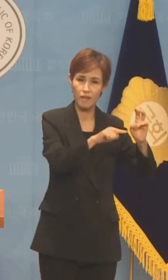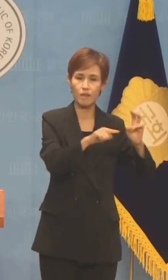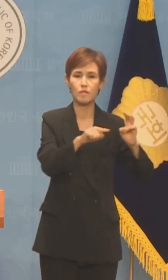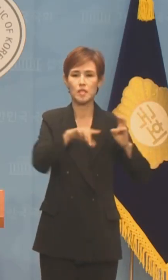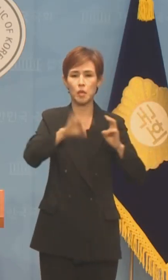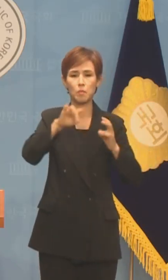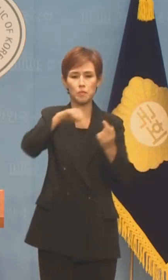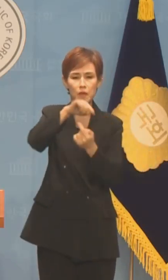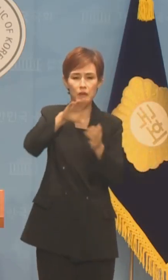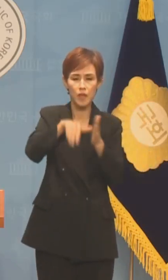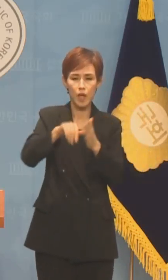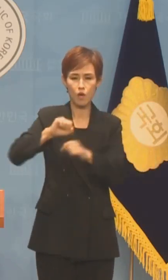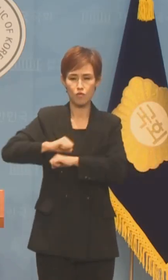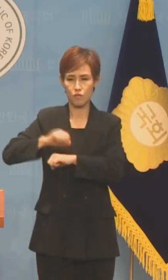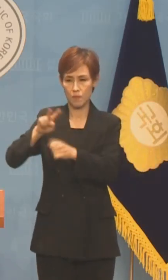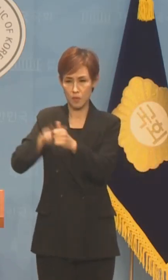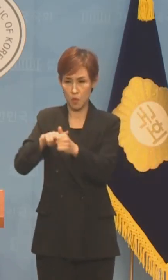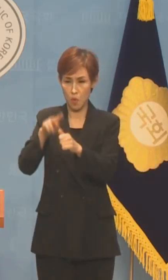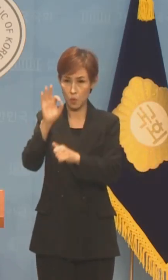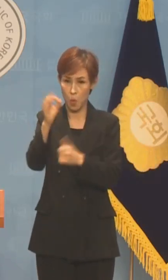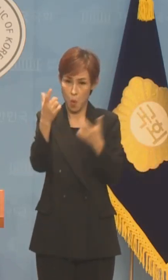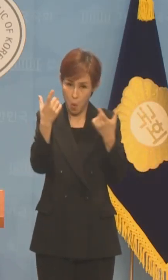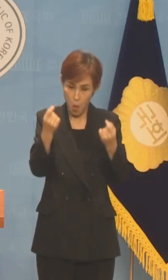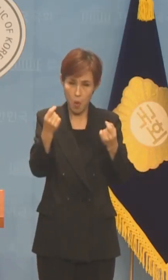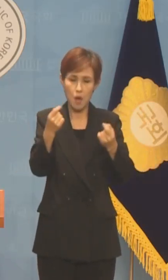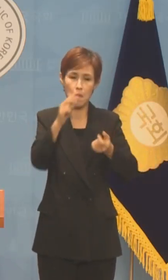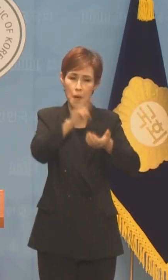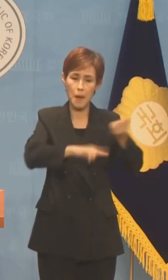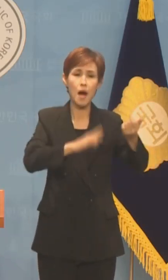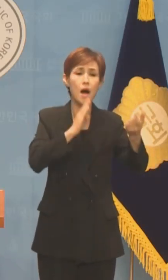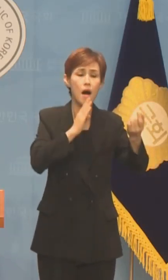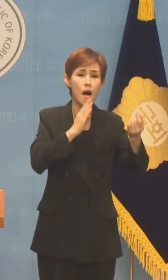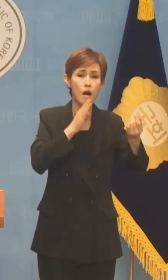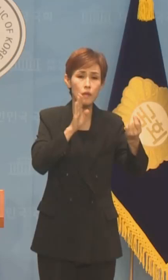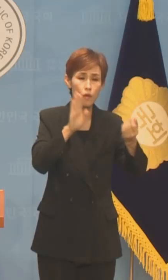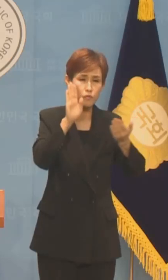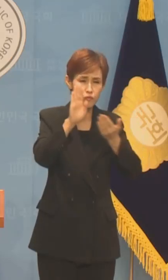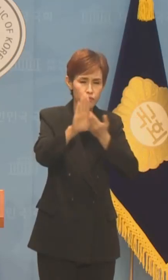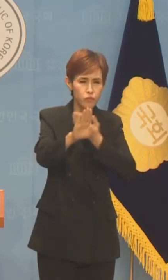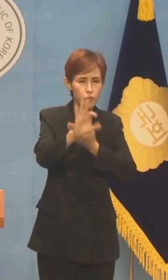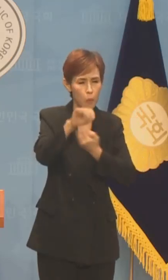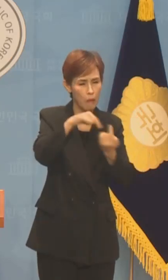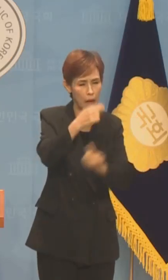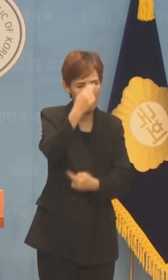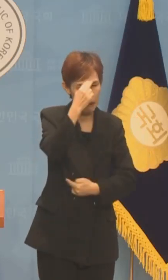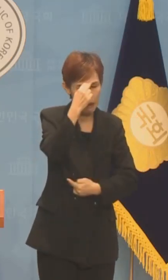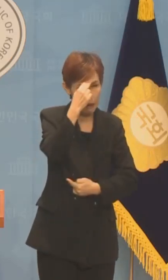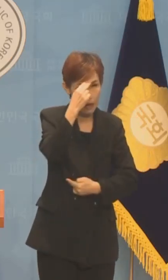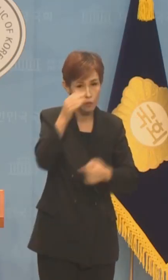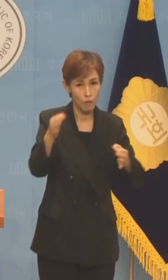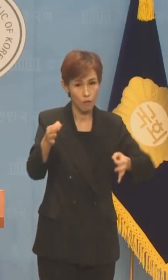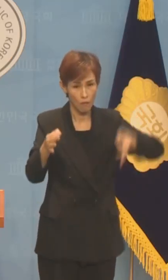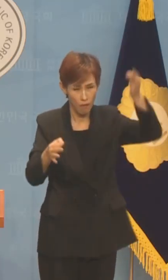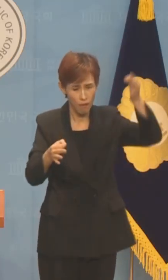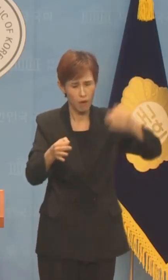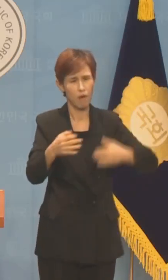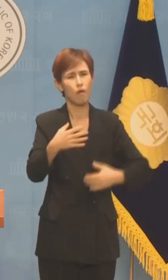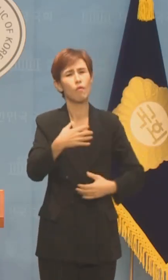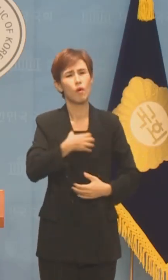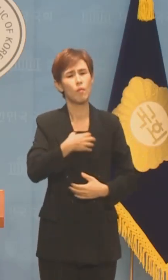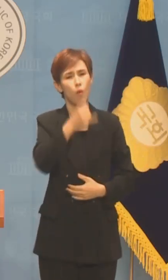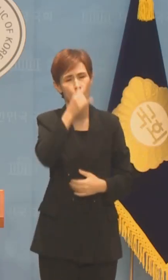운영에서 군마트와 동일한 가격으로 물품을 판매한다고 해도 적자 운영을 핑계로 가격을 올리면